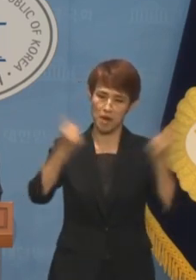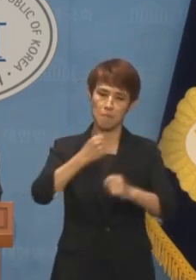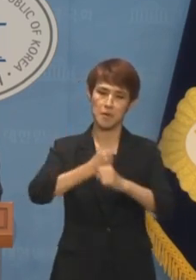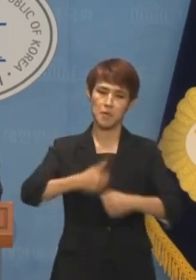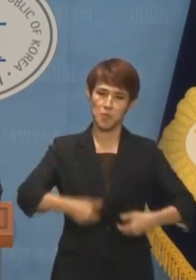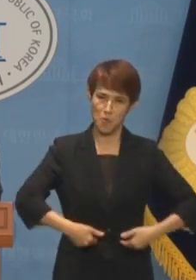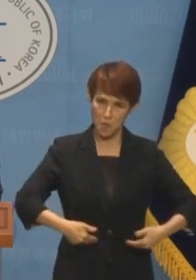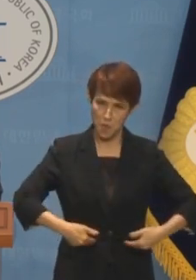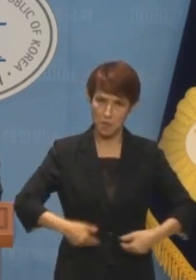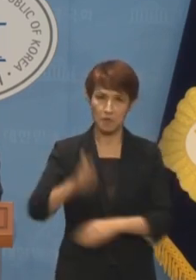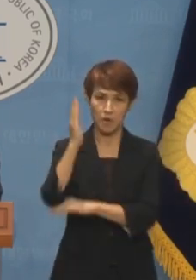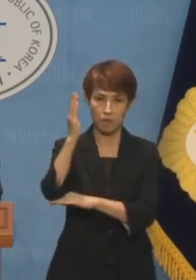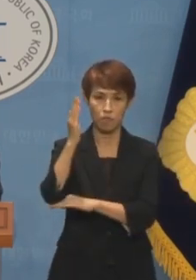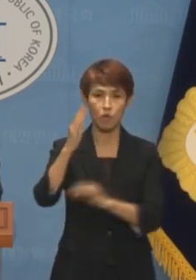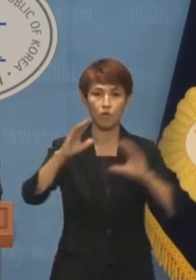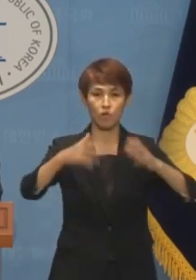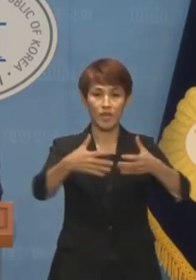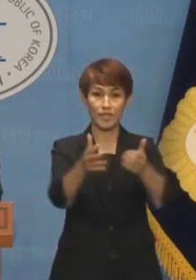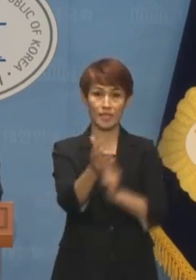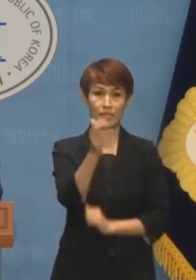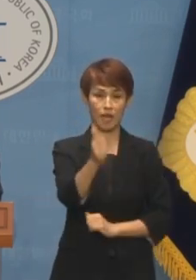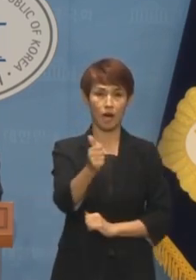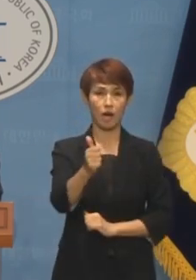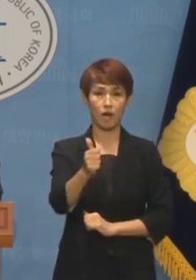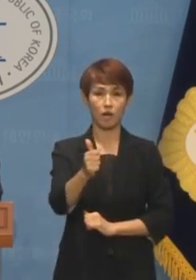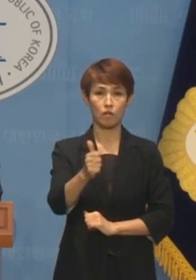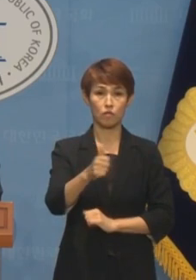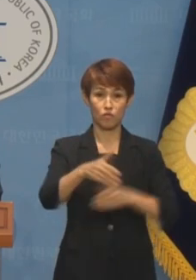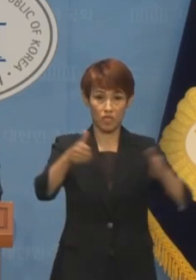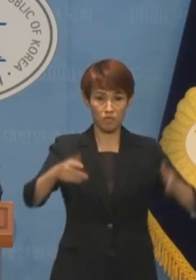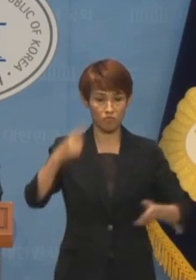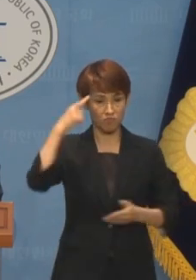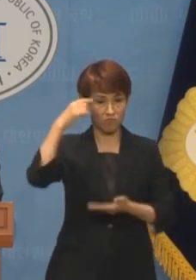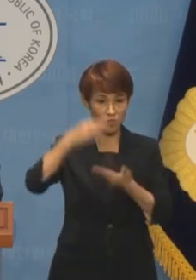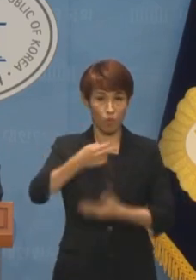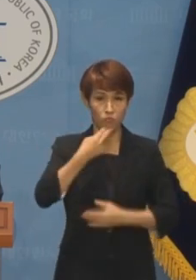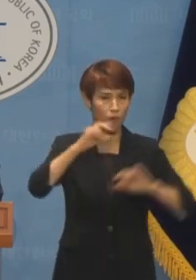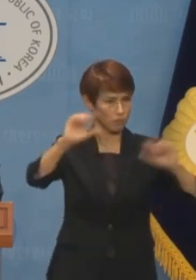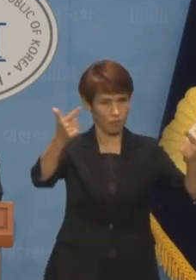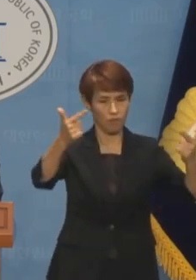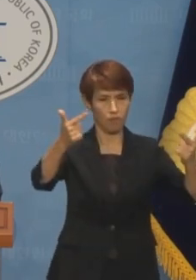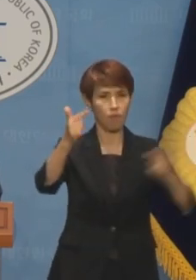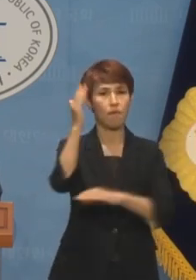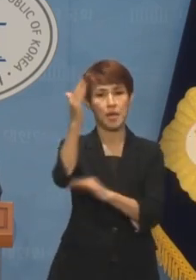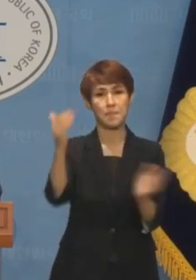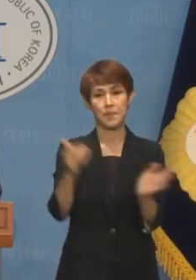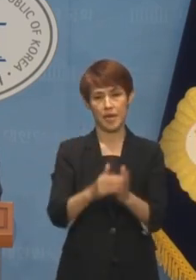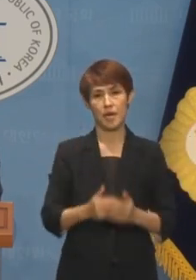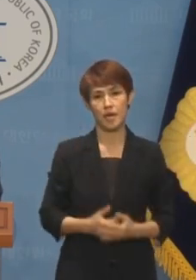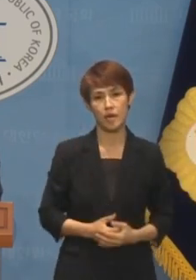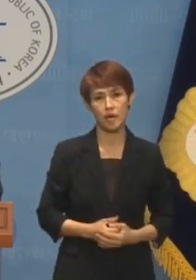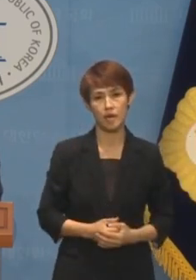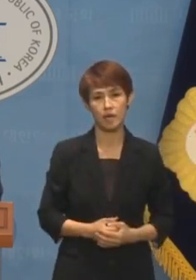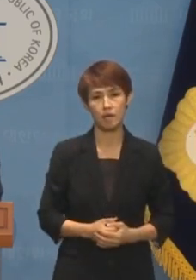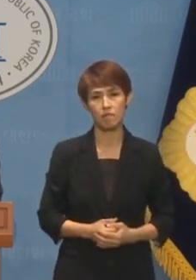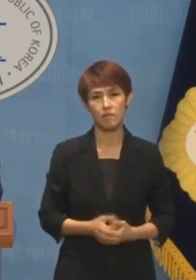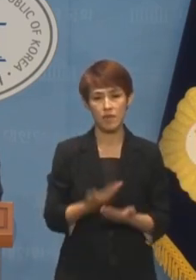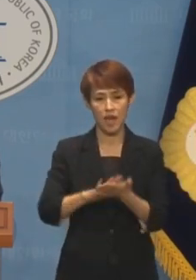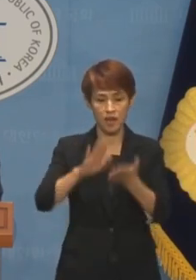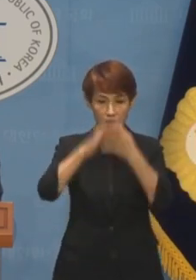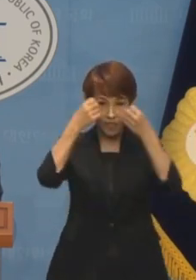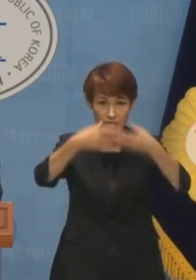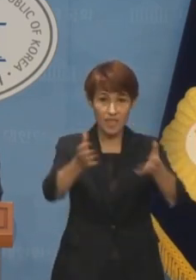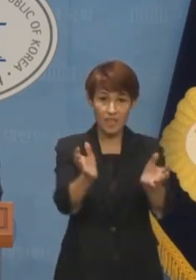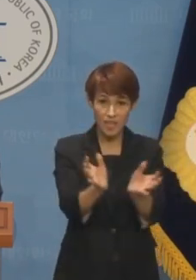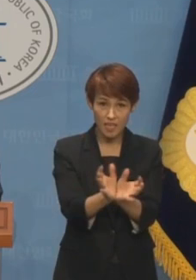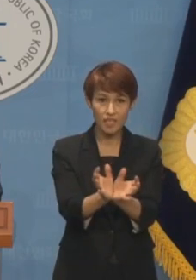그리고 국회의장 중립은 몰가치가 아니다란 의견을 말했습니다. 개혁신당은